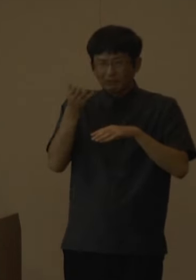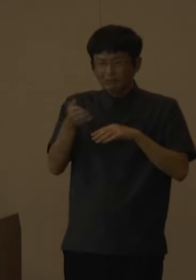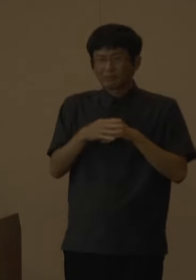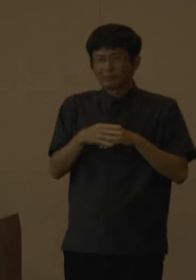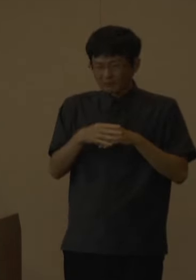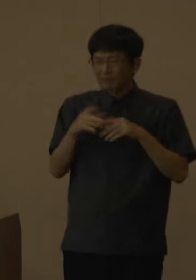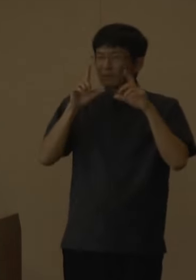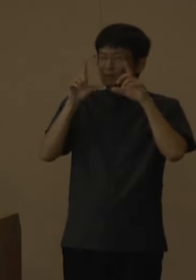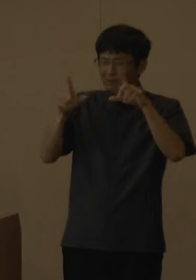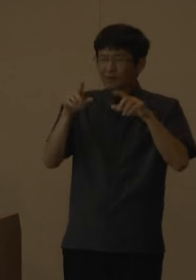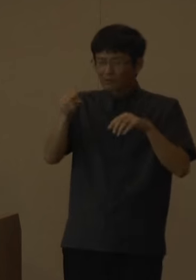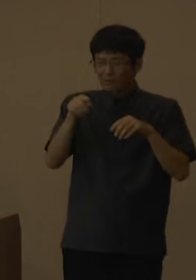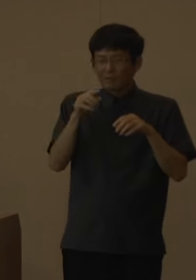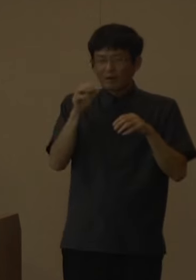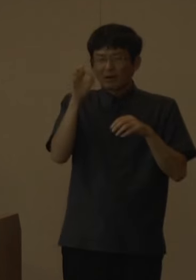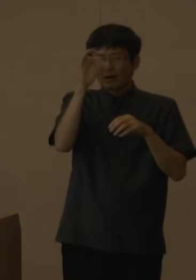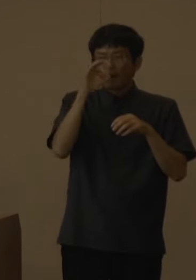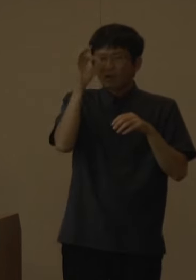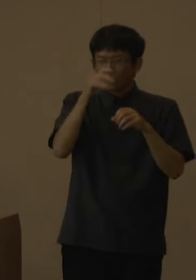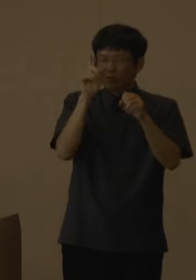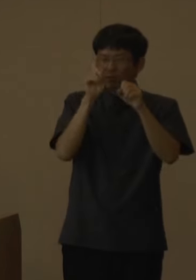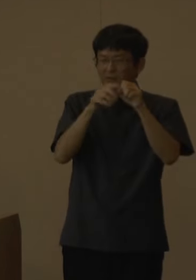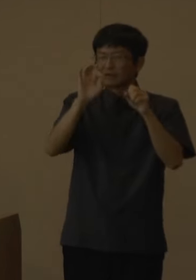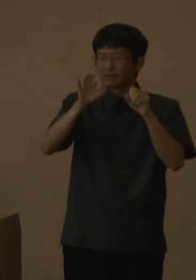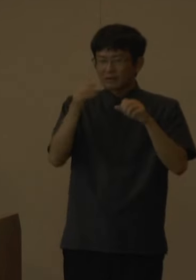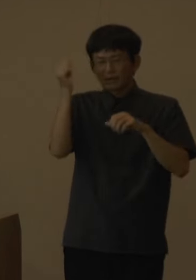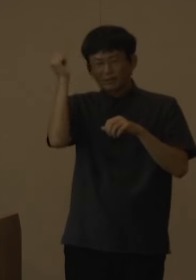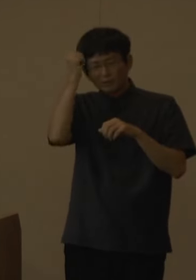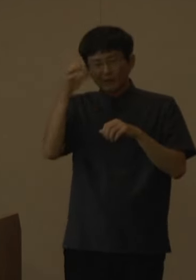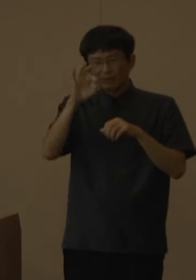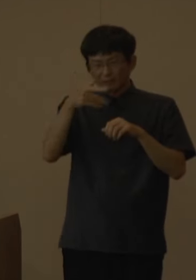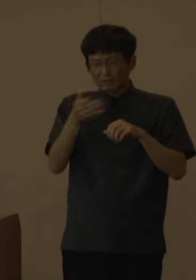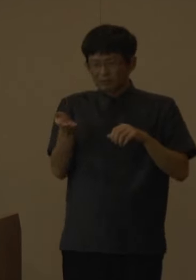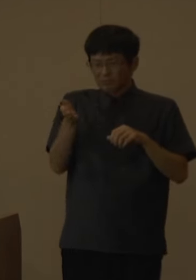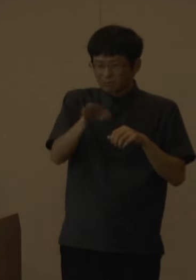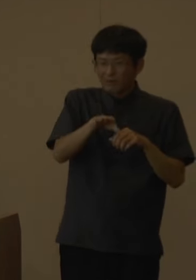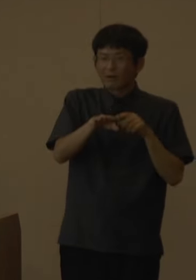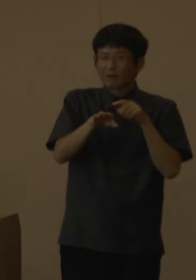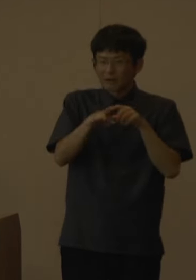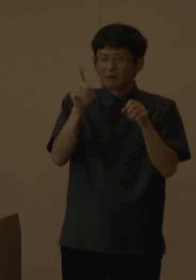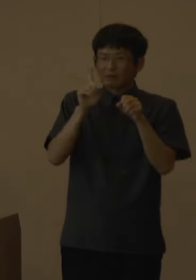この、観光目的税、過小宿泊税の導入に向けた、検討、今